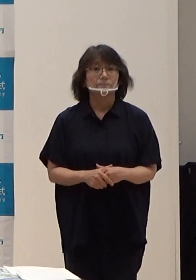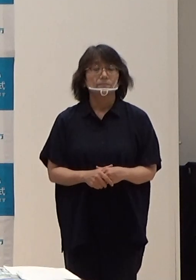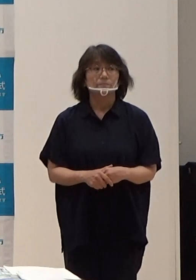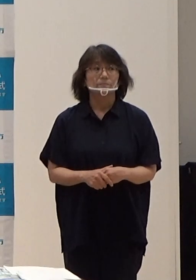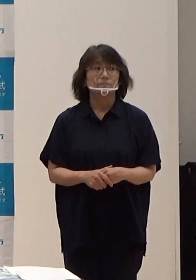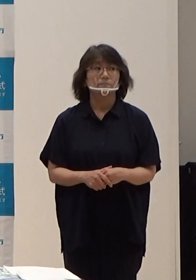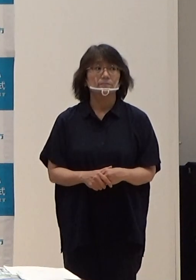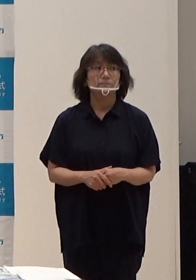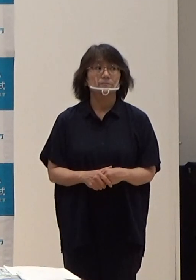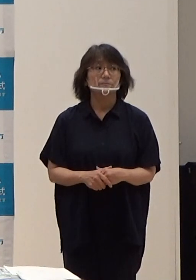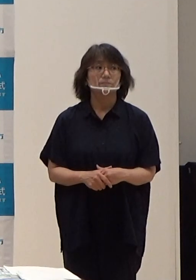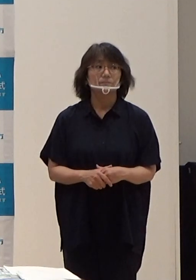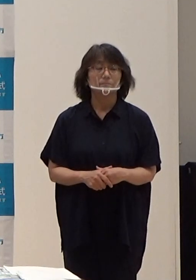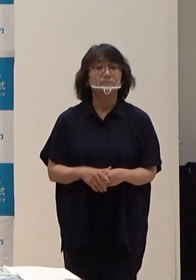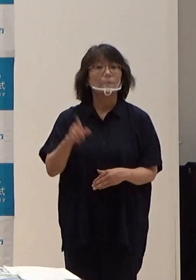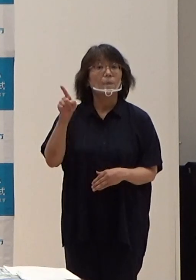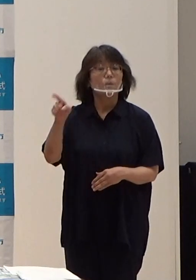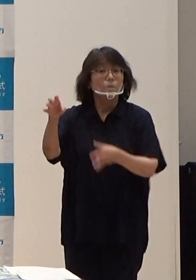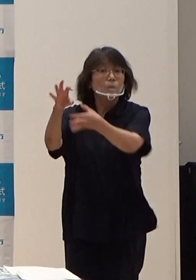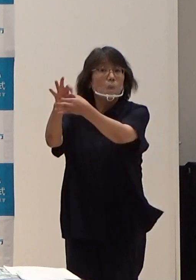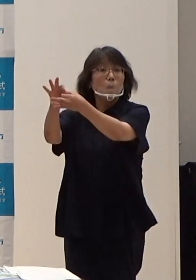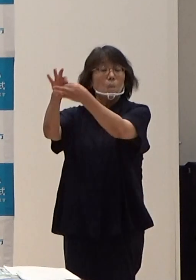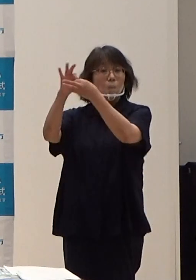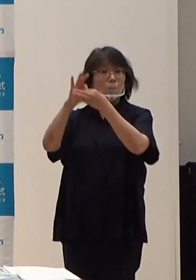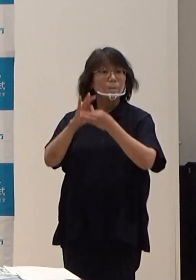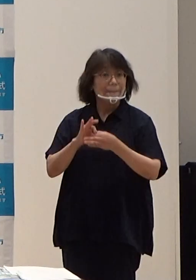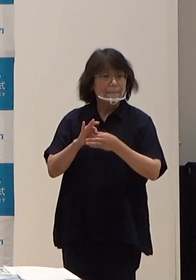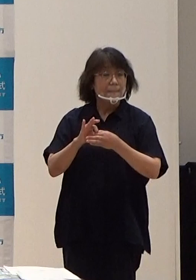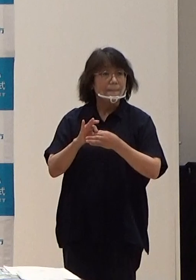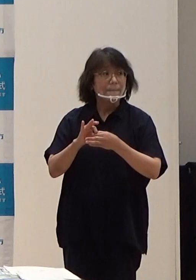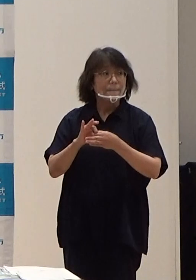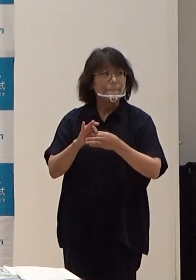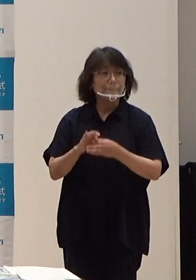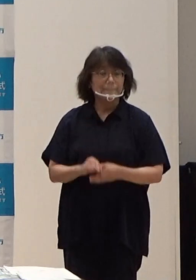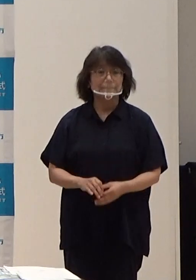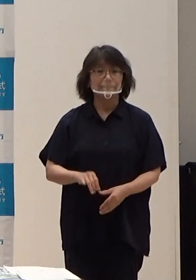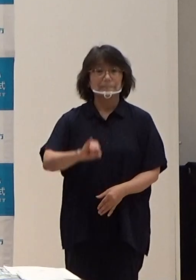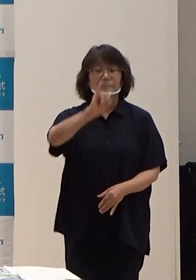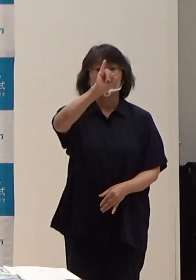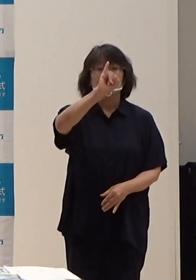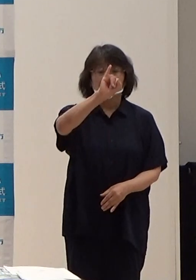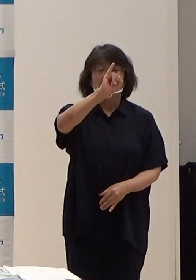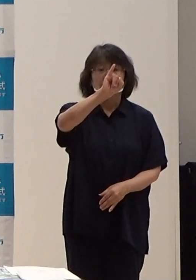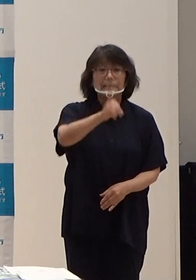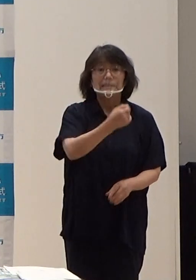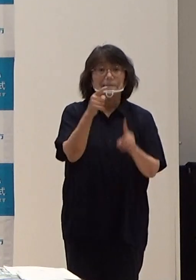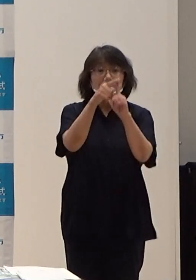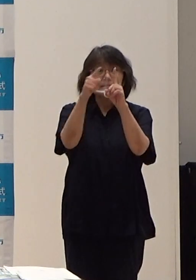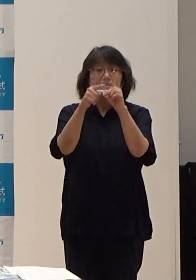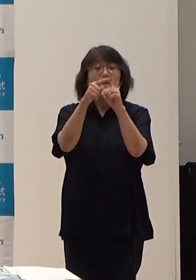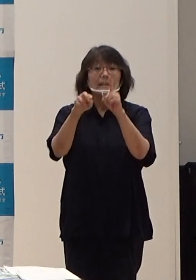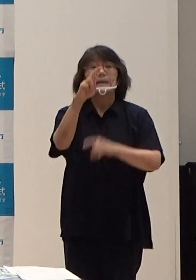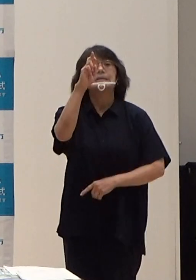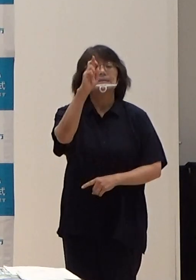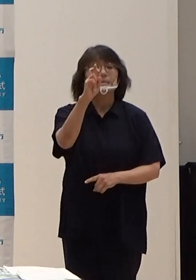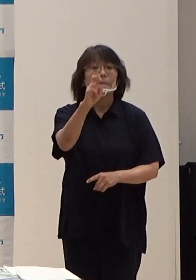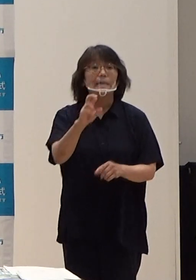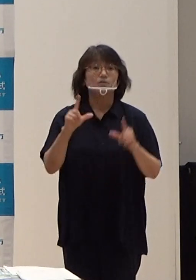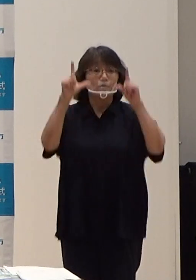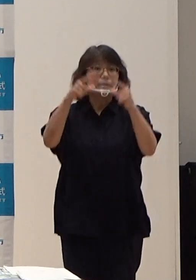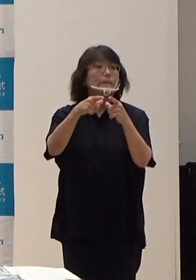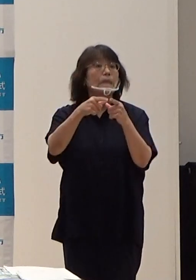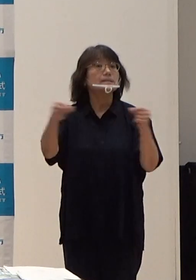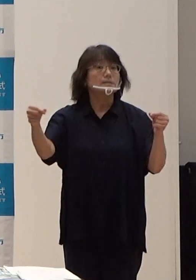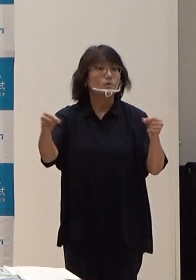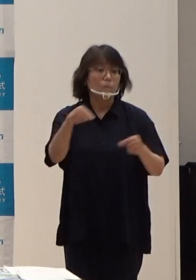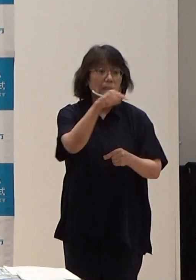。でこれを受けまして、近日中に今度は JR 東日本がそれぞれの路線